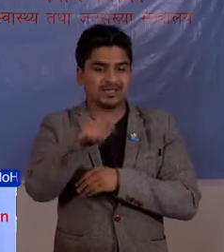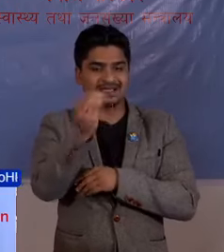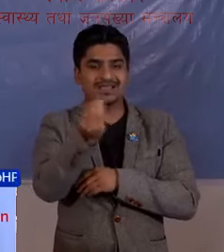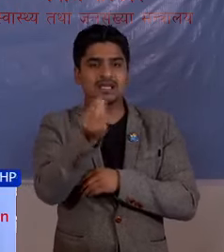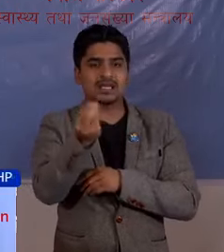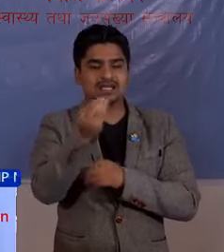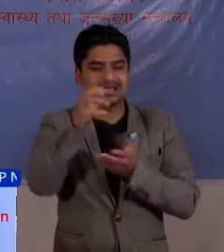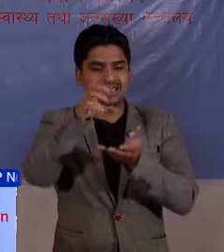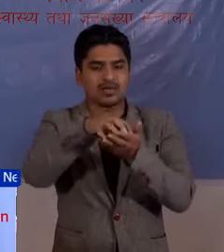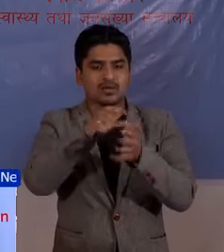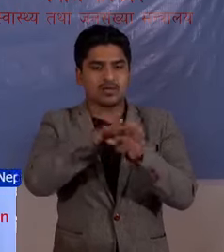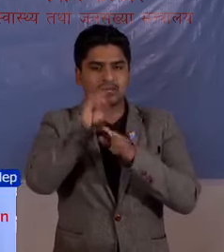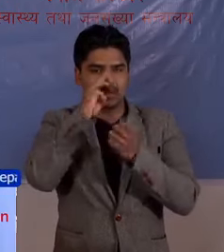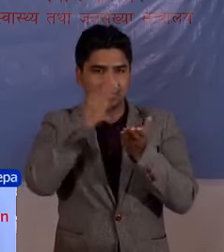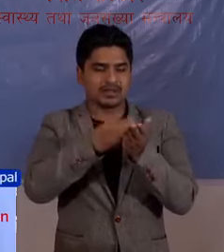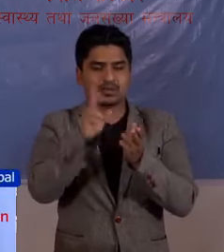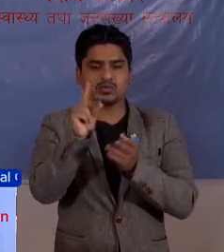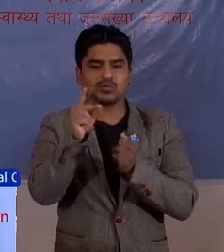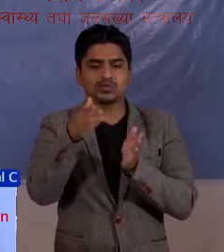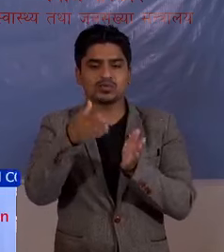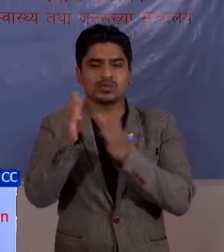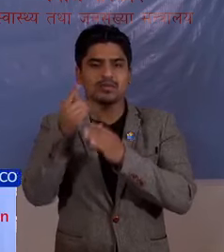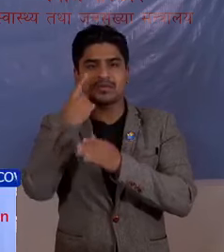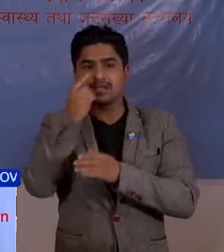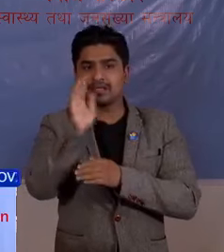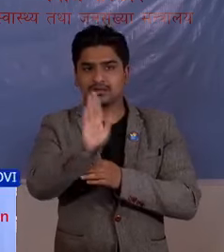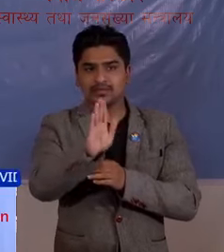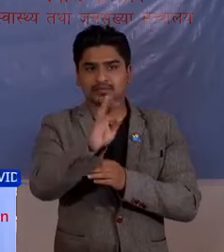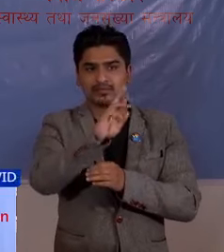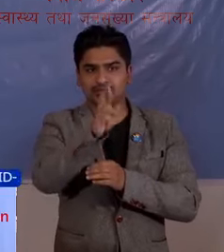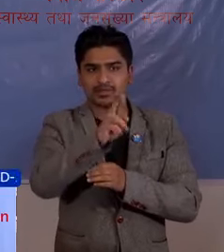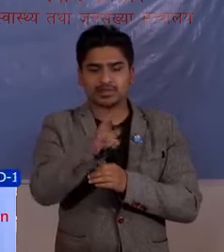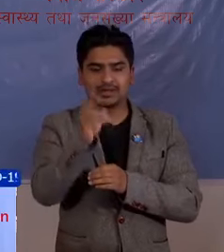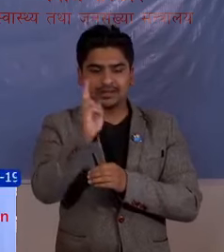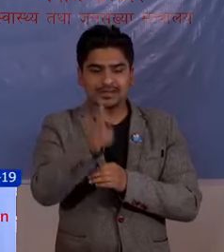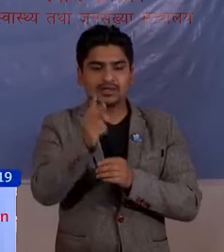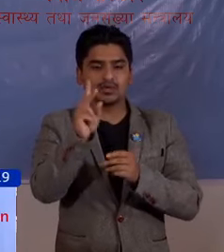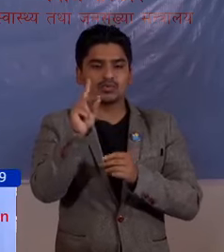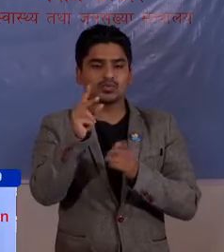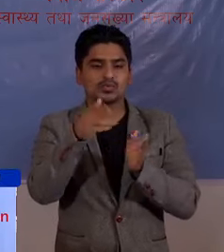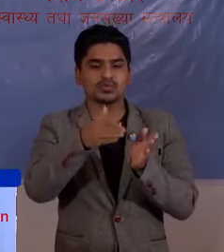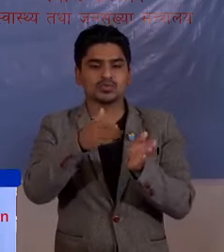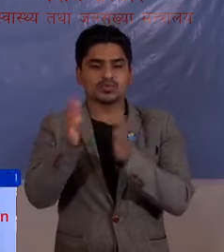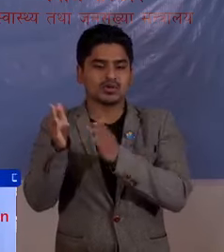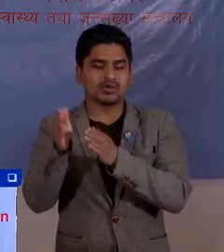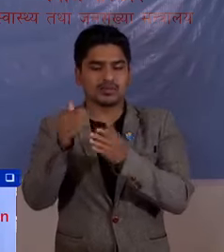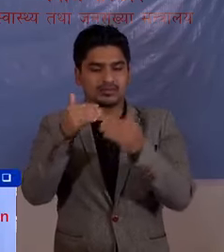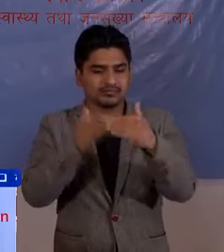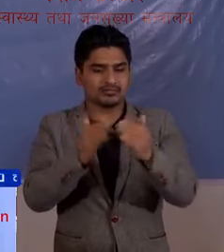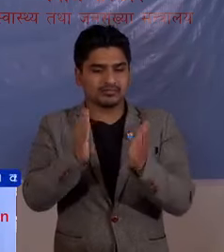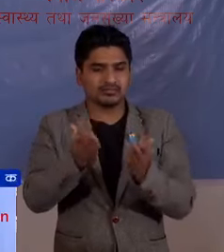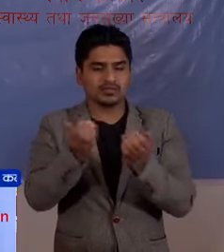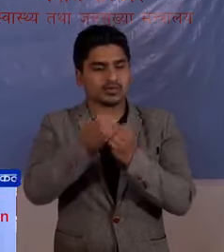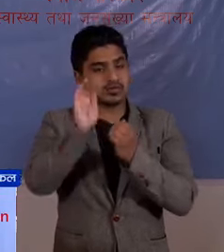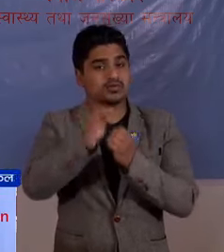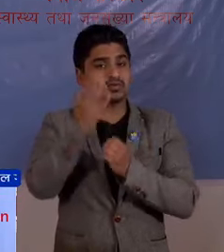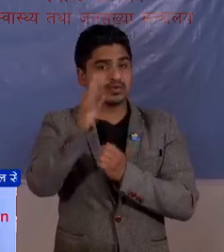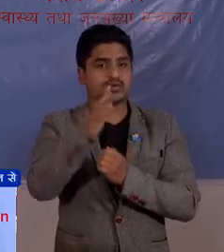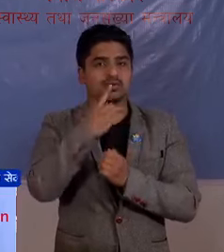केही ठाउँमा मात्र दोस्रो चरणमा गएको देखिन्छ र यही दोस्रो चरणमै निहित रहन सक्यौँ